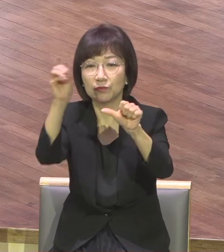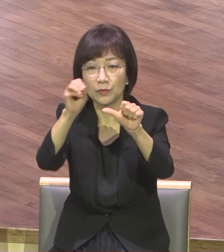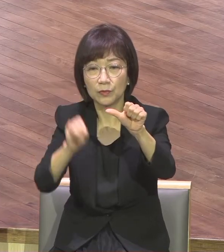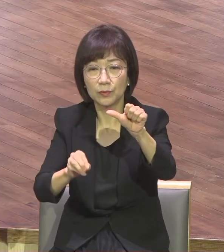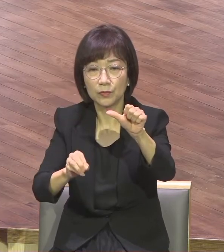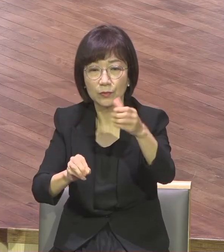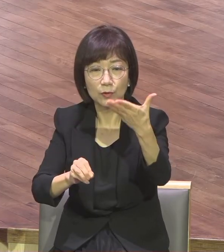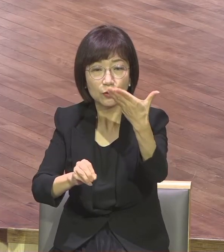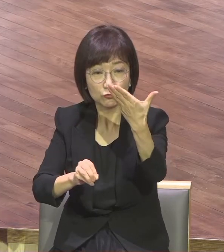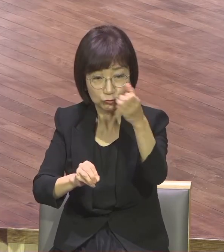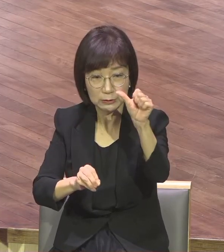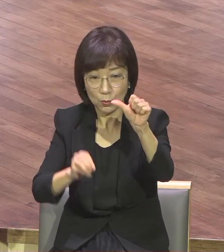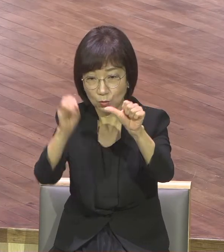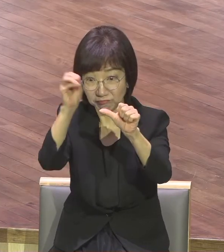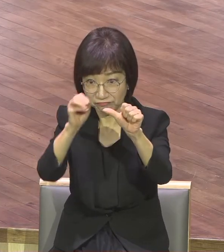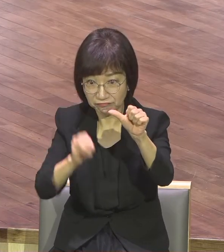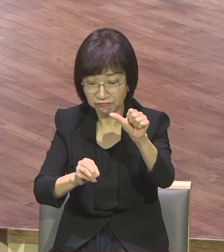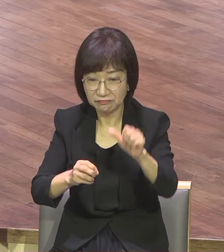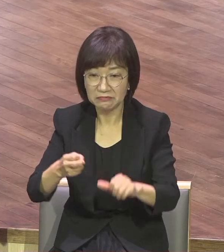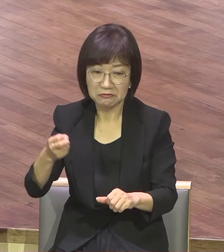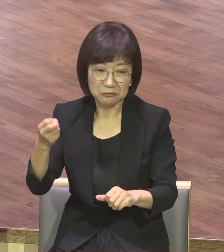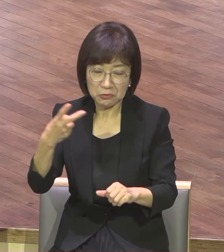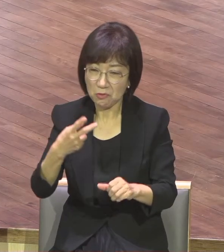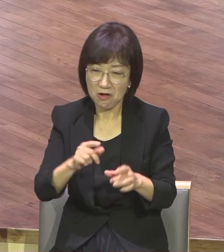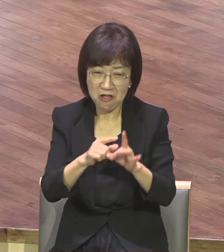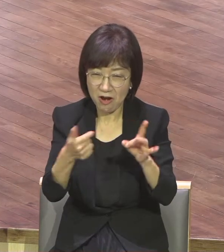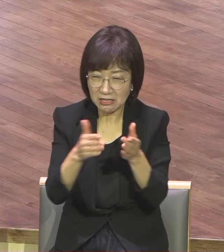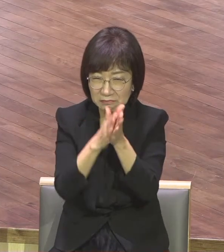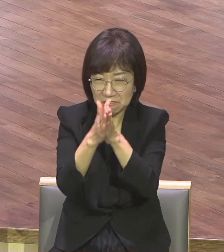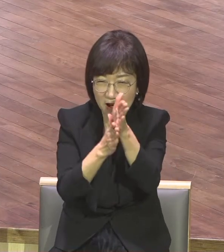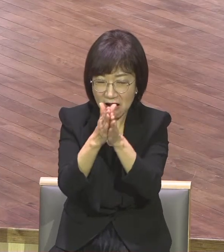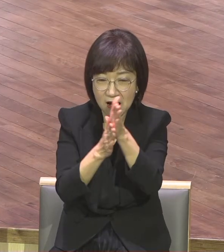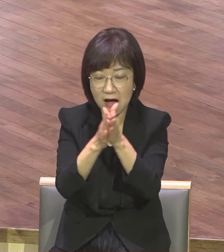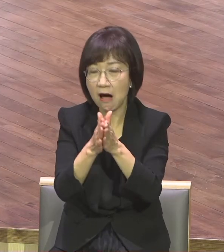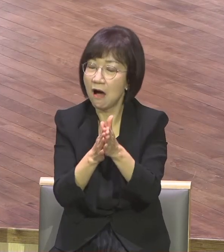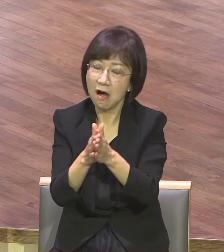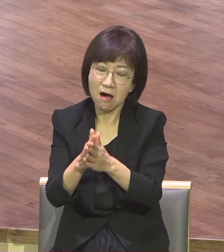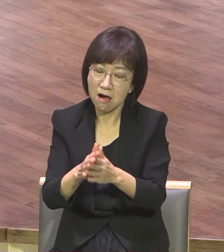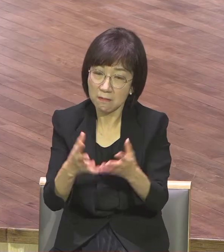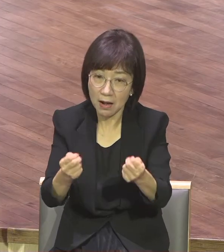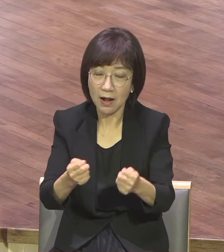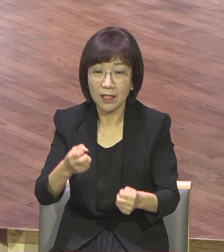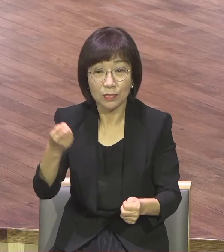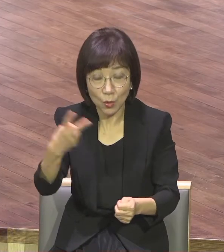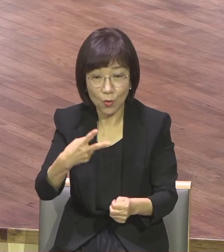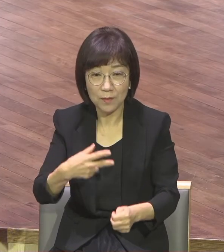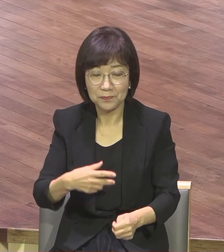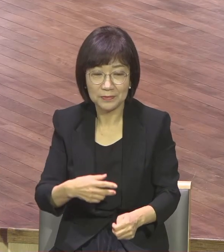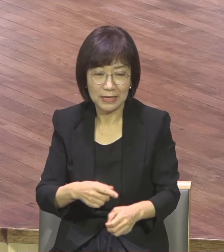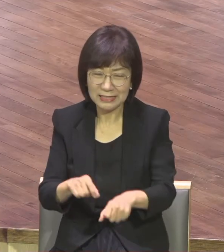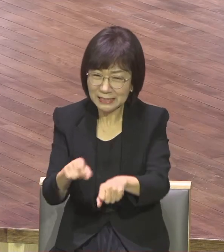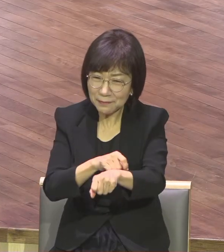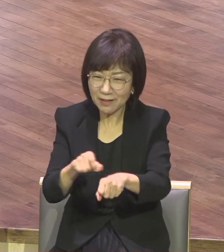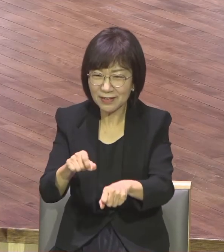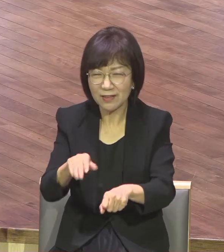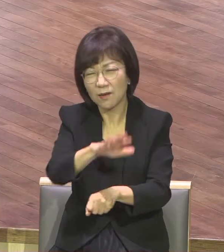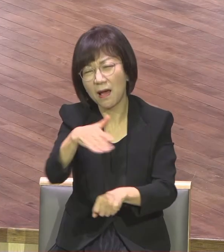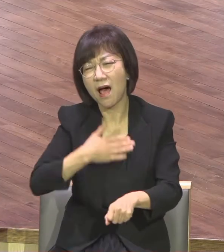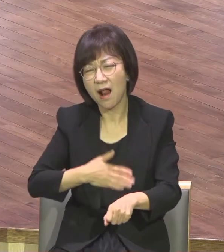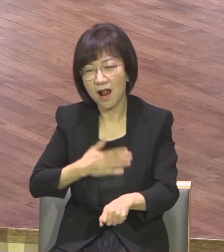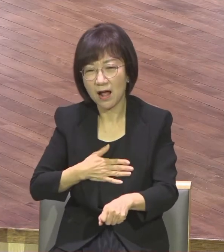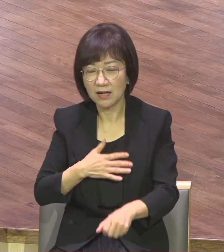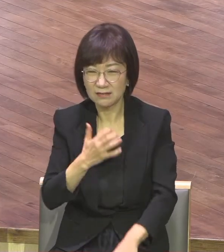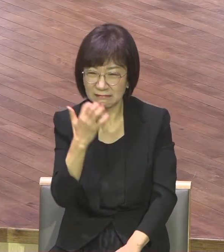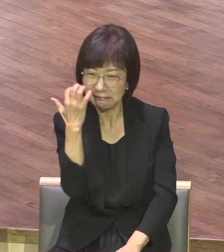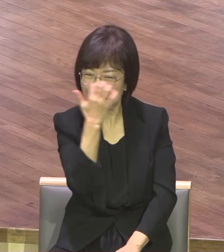있고 여기에 각종 미신 문화까지 접목이 돼가지고 있습니다. 특별히 태국은 여러분 아신 것처럼